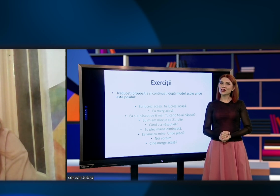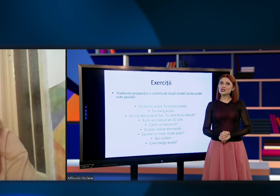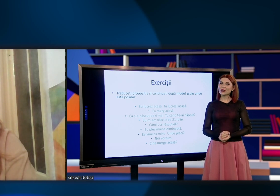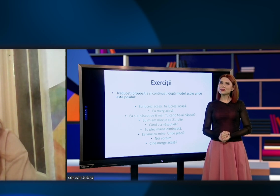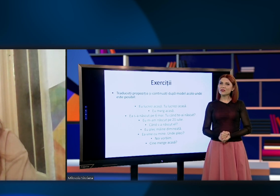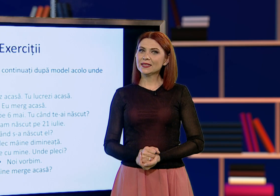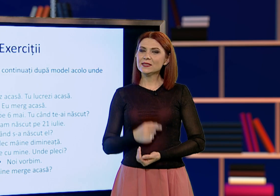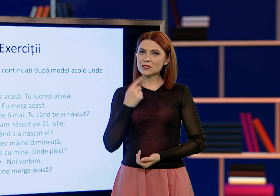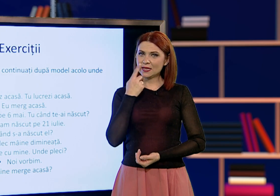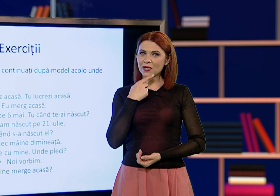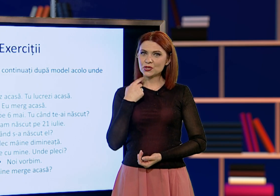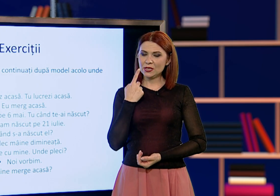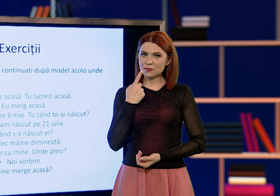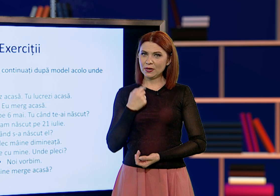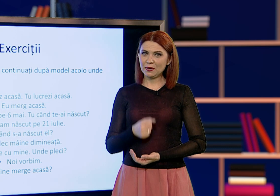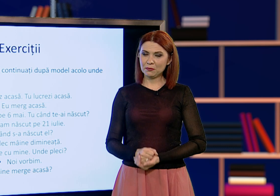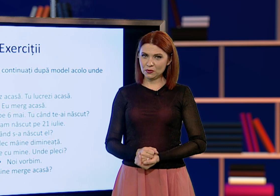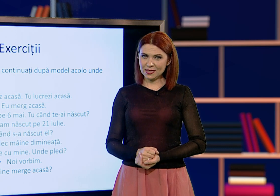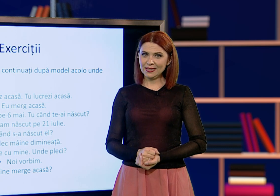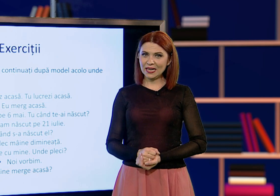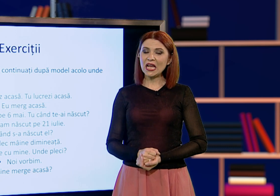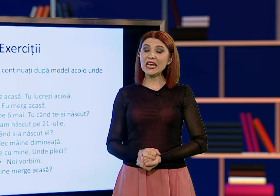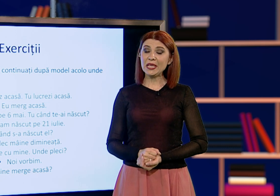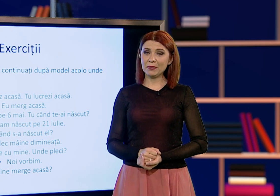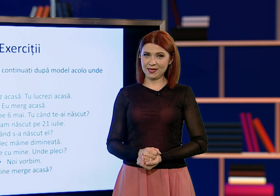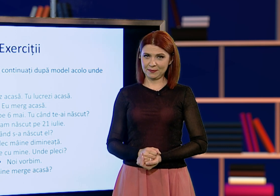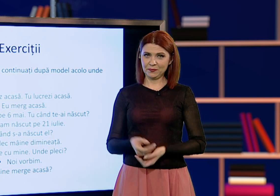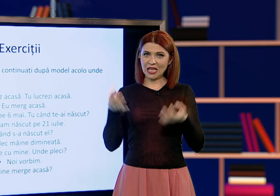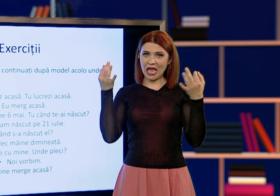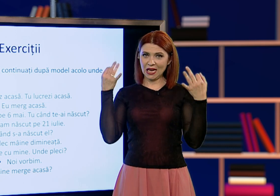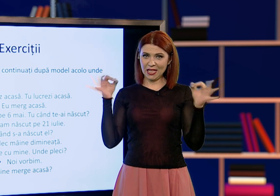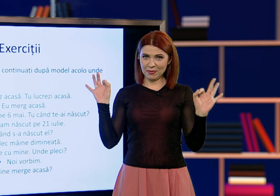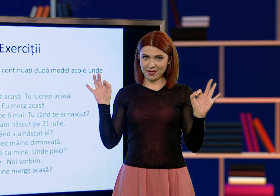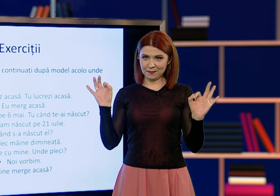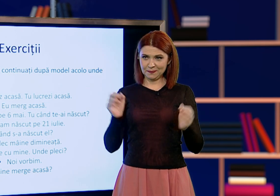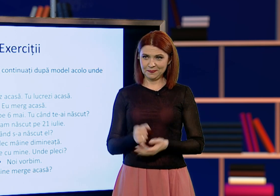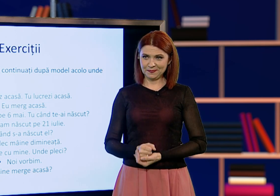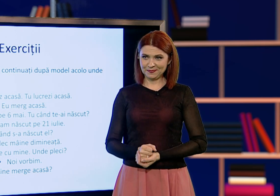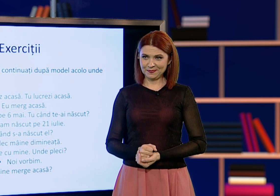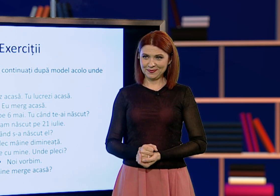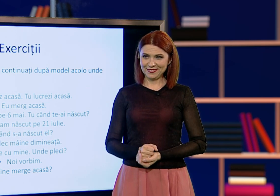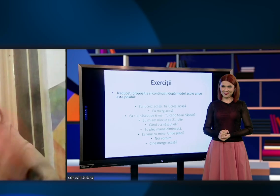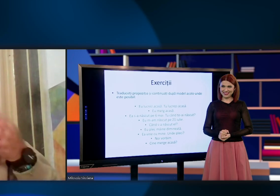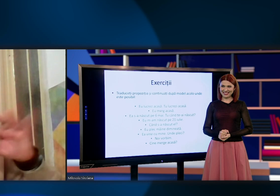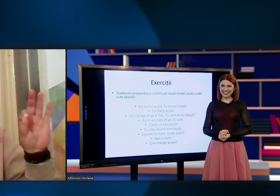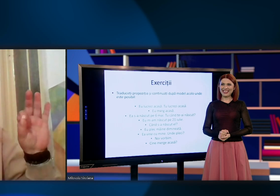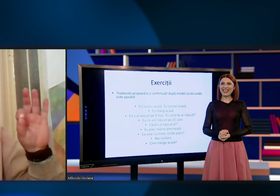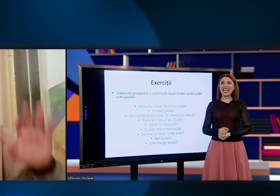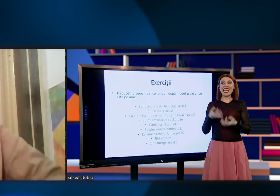Încercăm să fim atenți Da Și spuneam la buze Da liber liber a liber